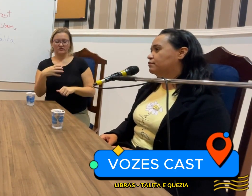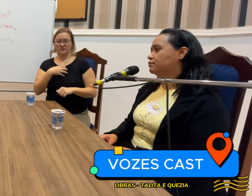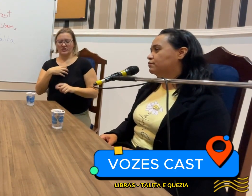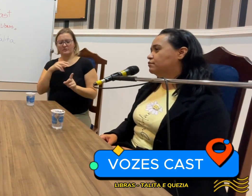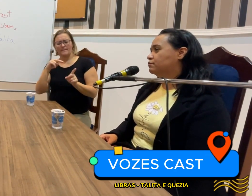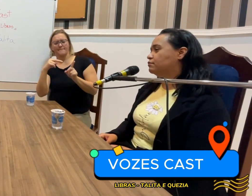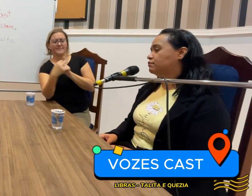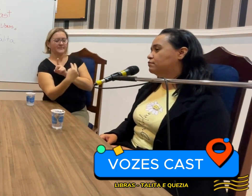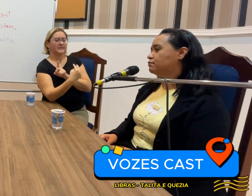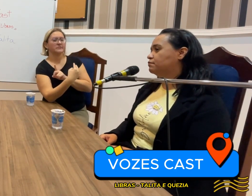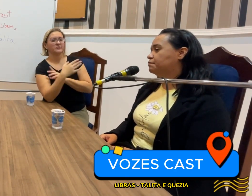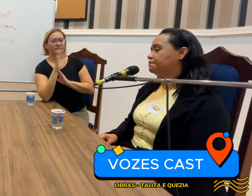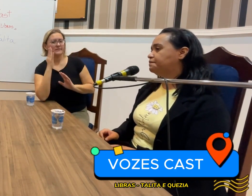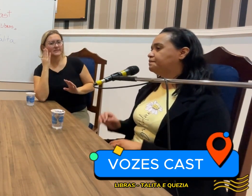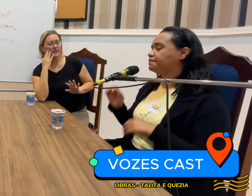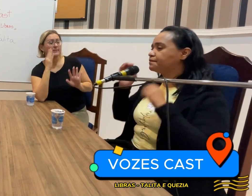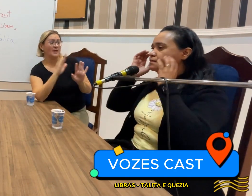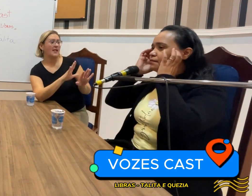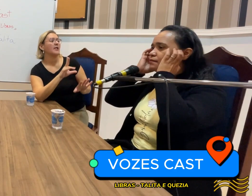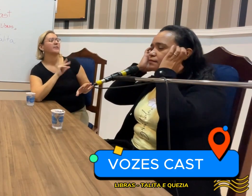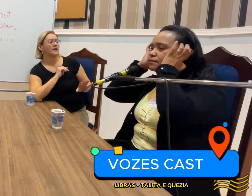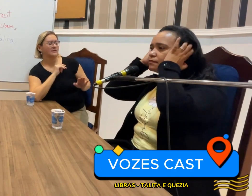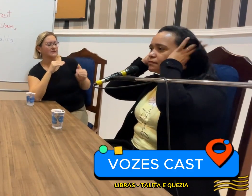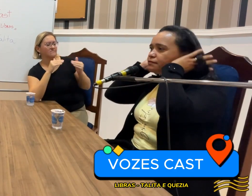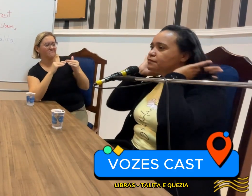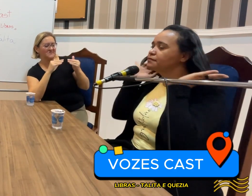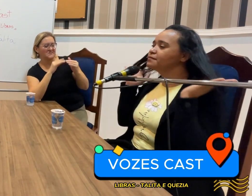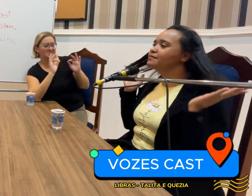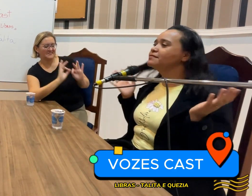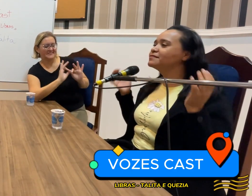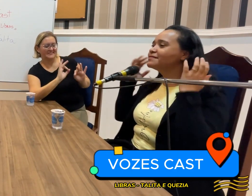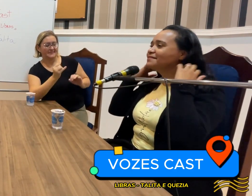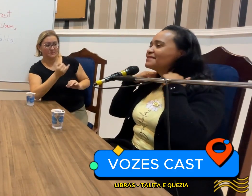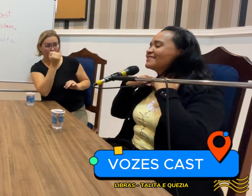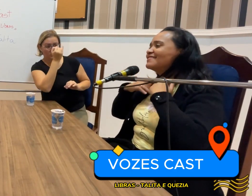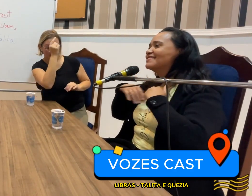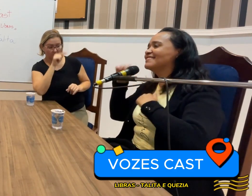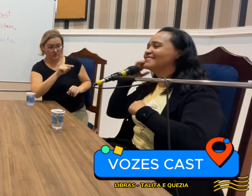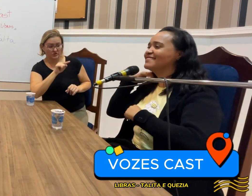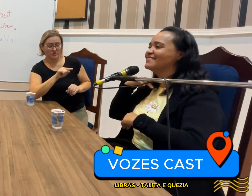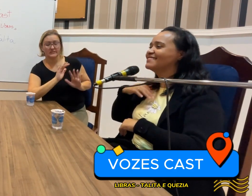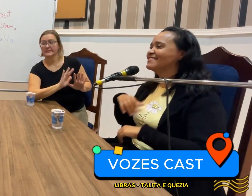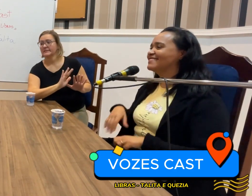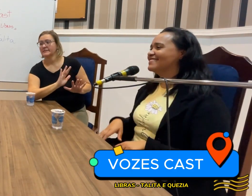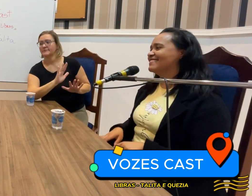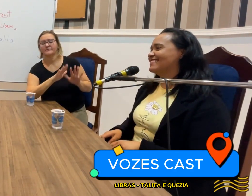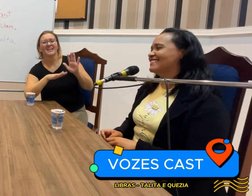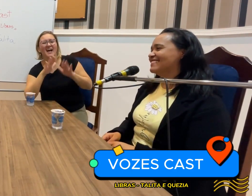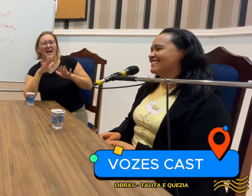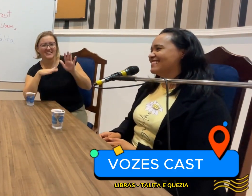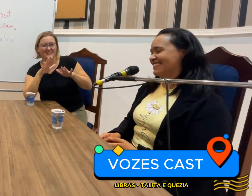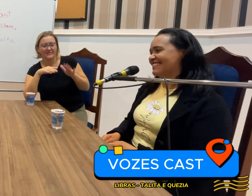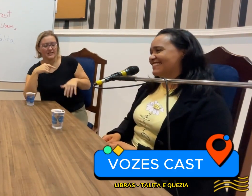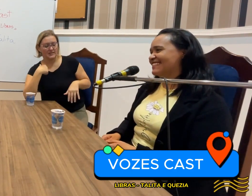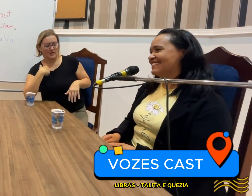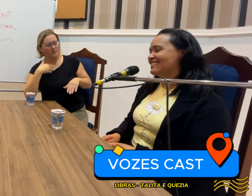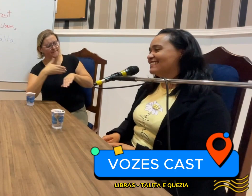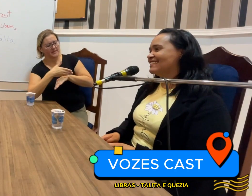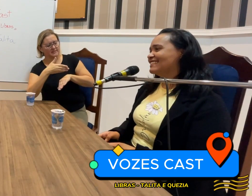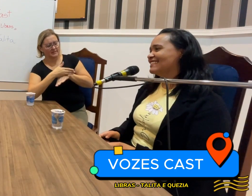nós vemos o quão importante isso é. E eu vejo, quando eu participo das igrejas sedes,